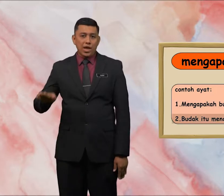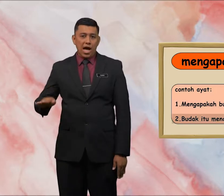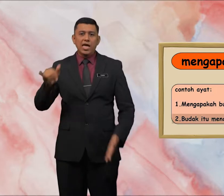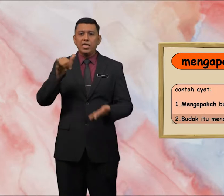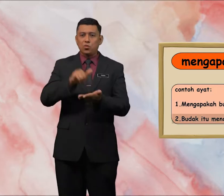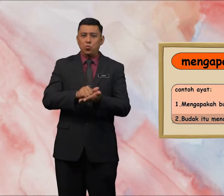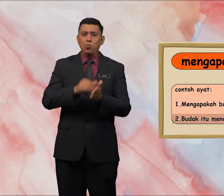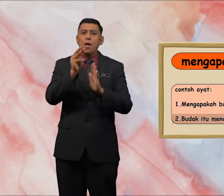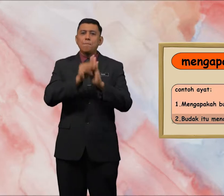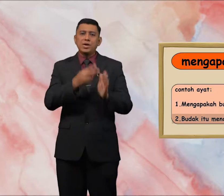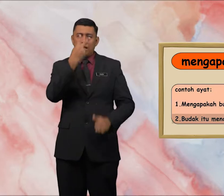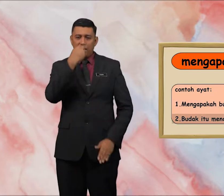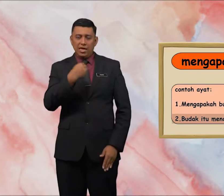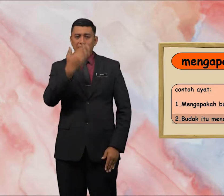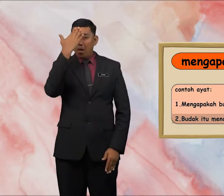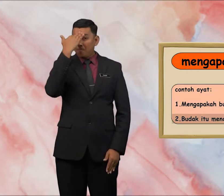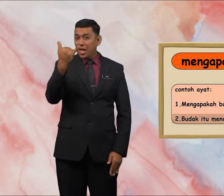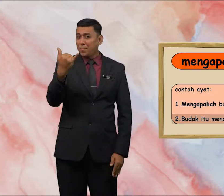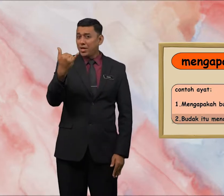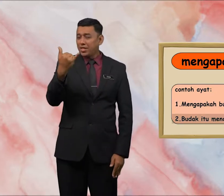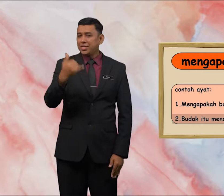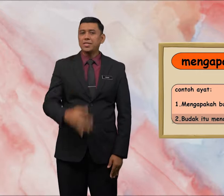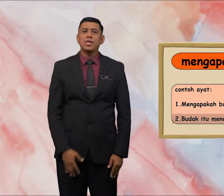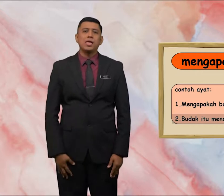budak itu menangis mengapa?